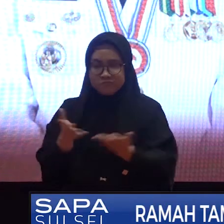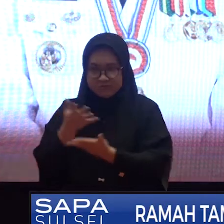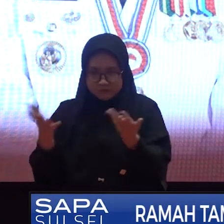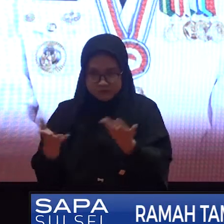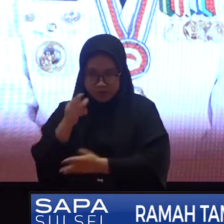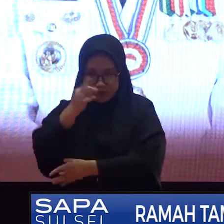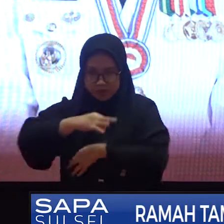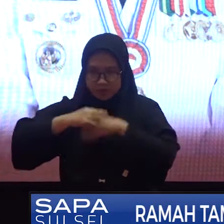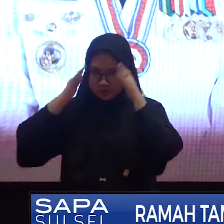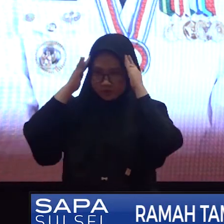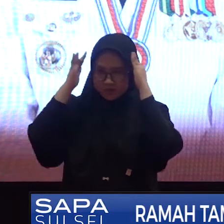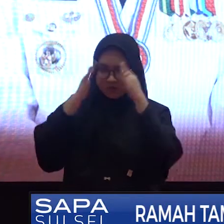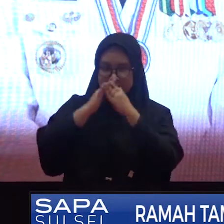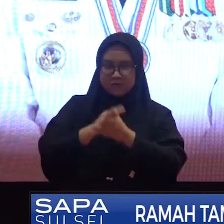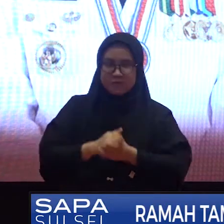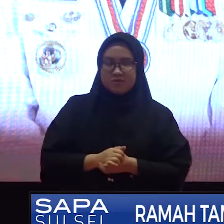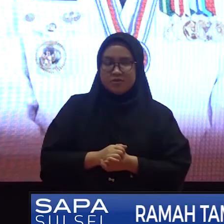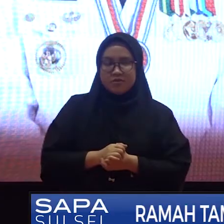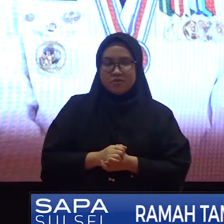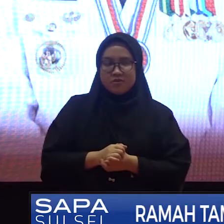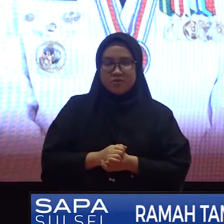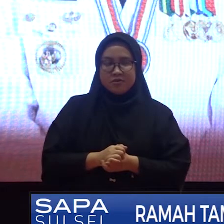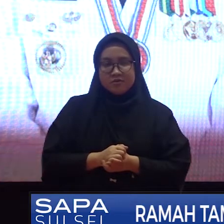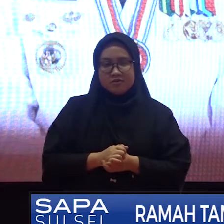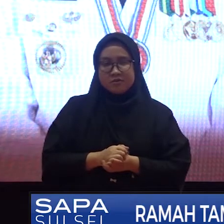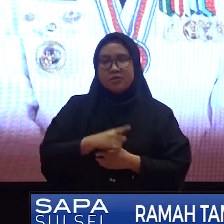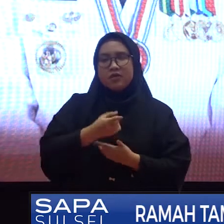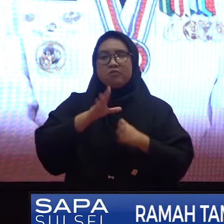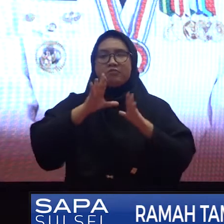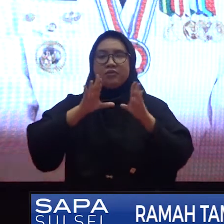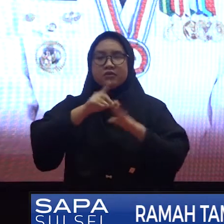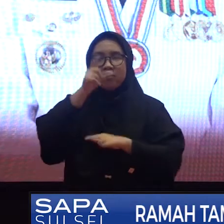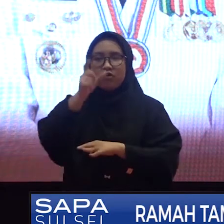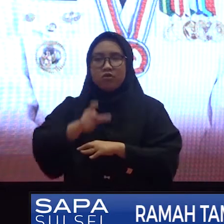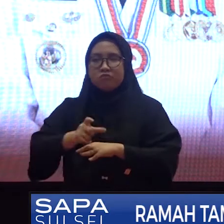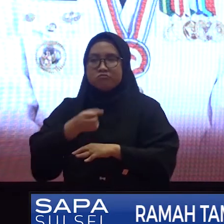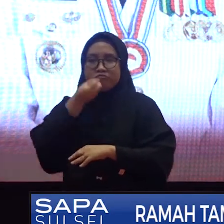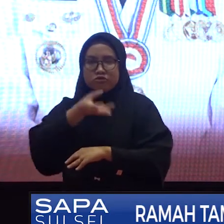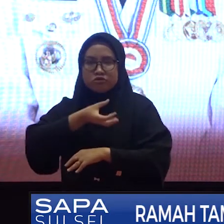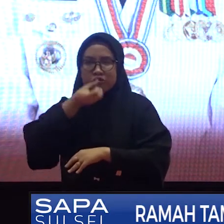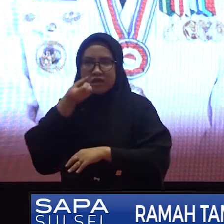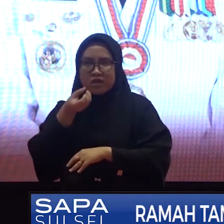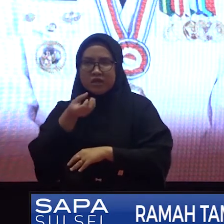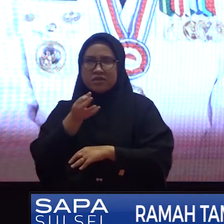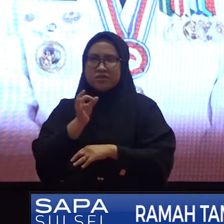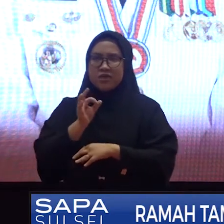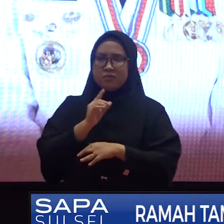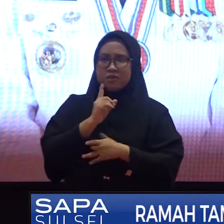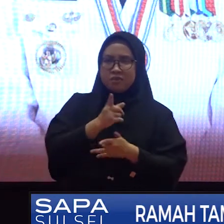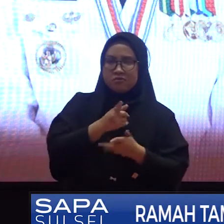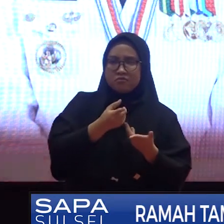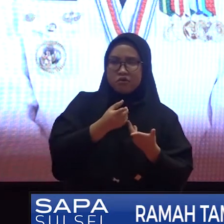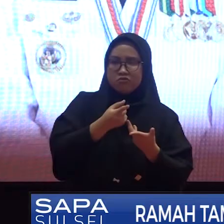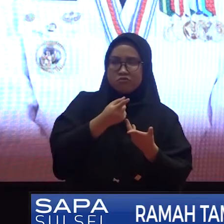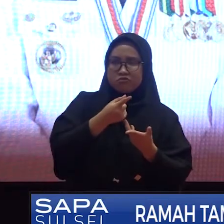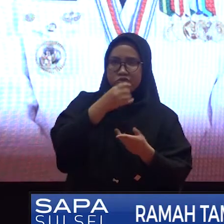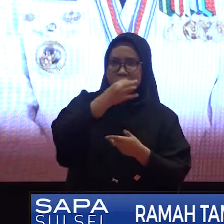kota Makassar banyak orang mengusulkan Kenapa tidak Culinary City atau kota